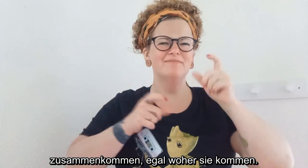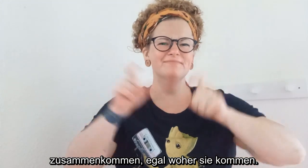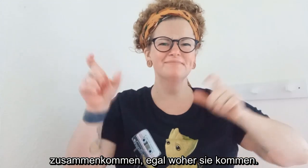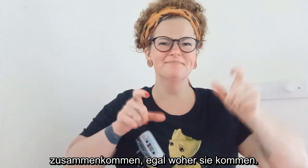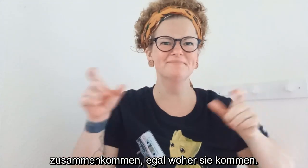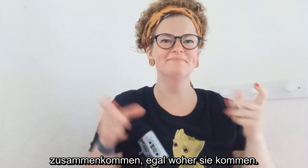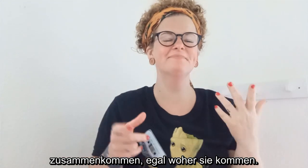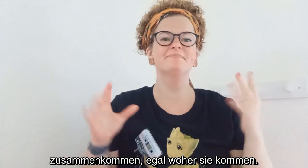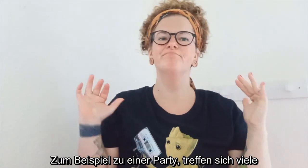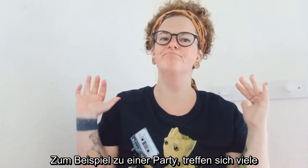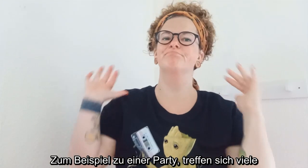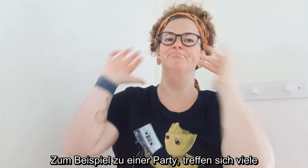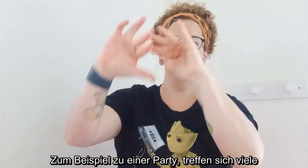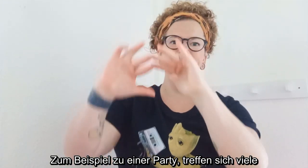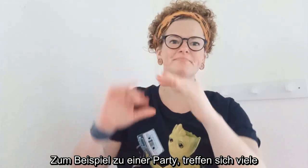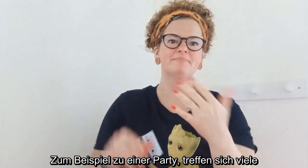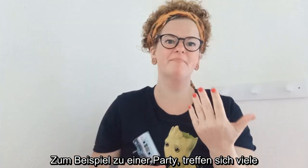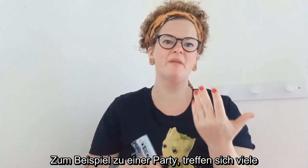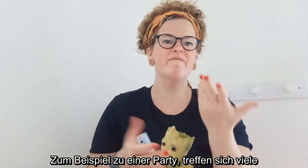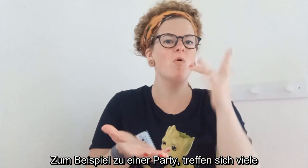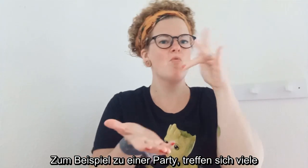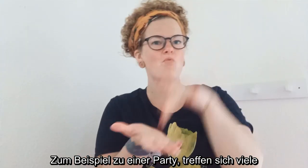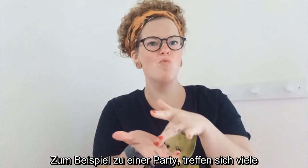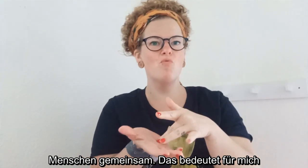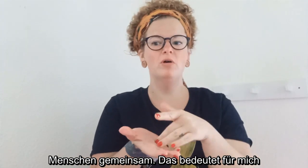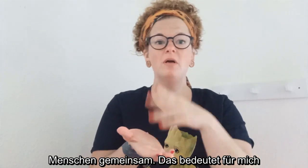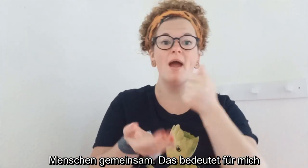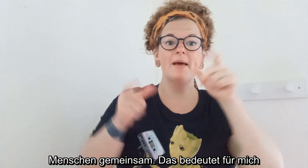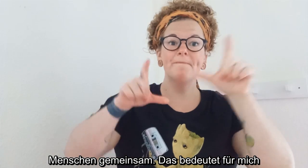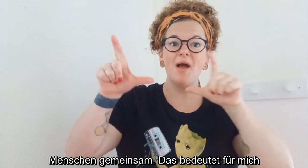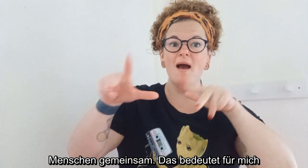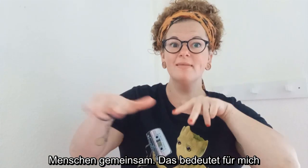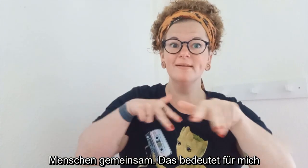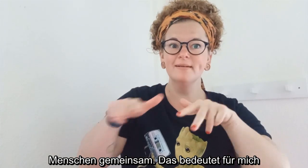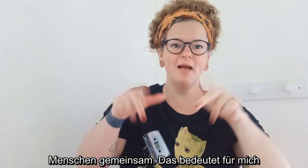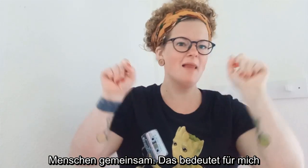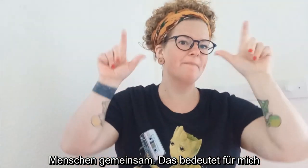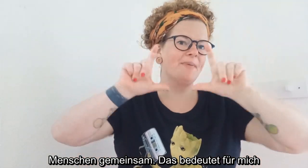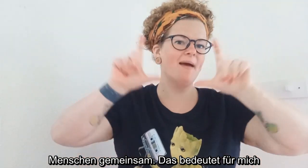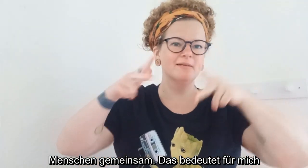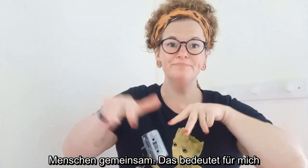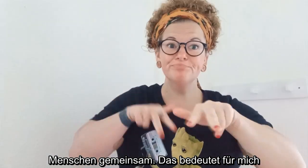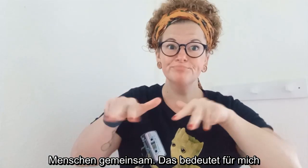woher sie kommen zum Beispiel zu einer Party treffen sich viele Menschen gemeinsam